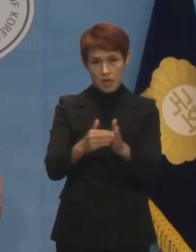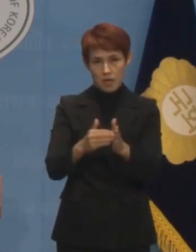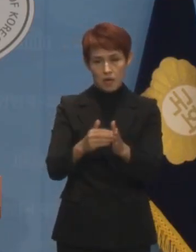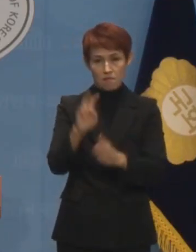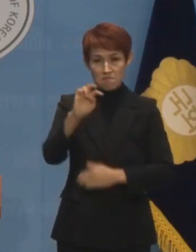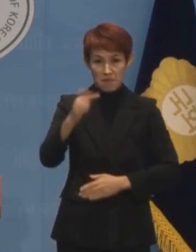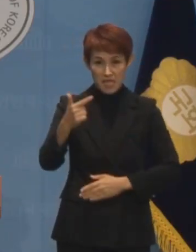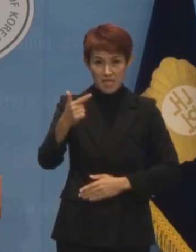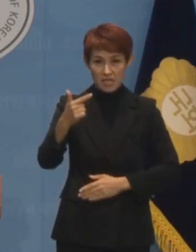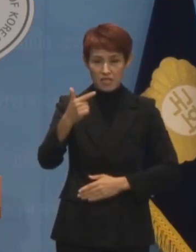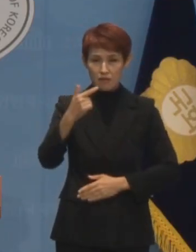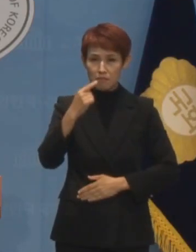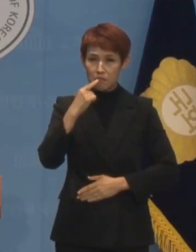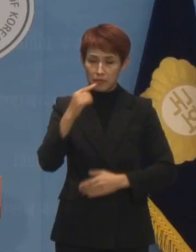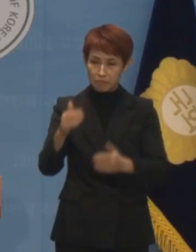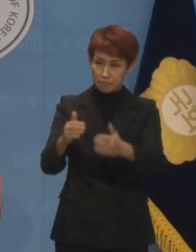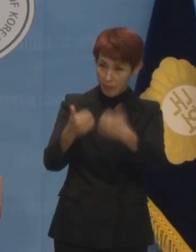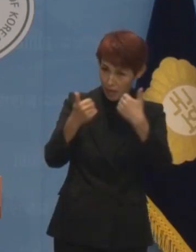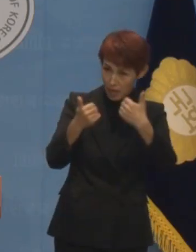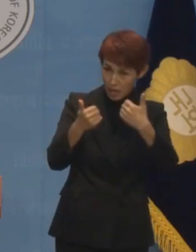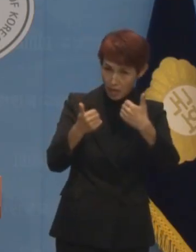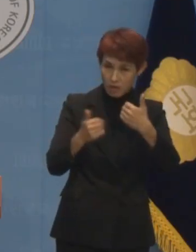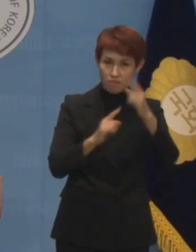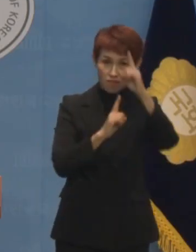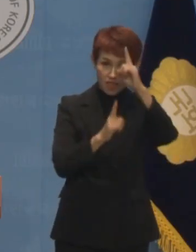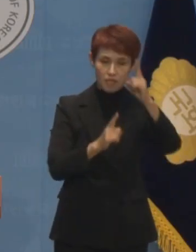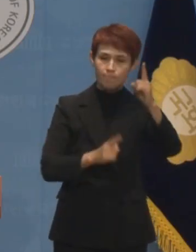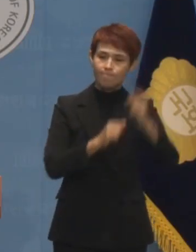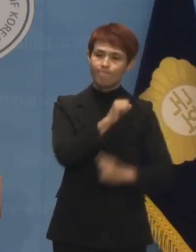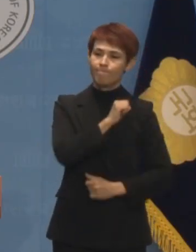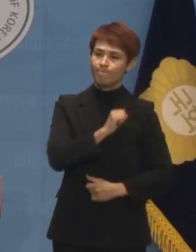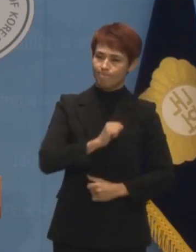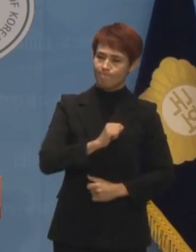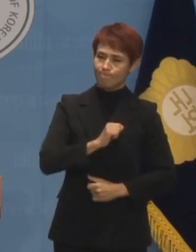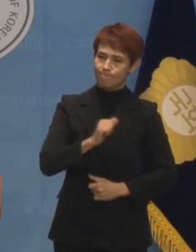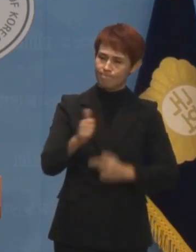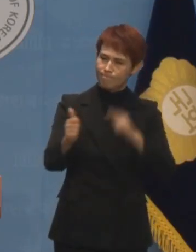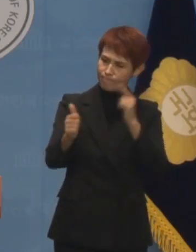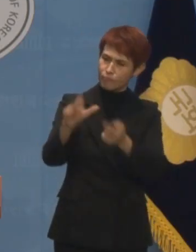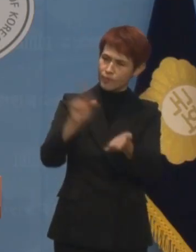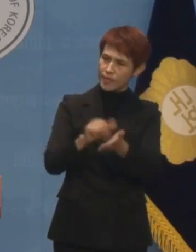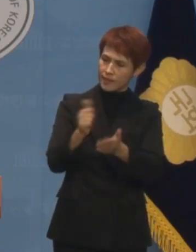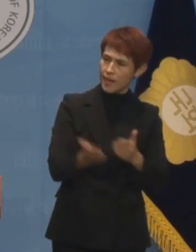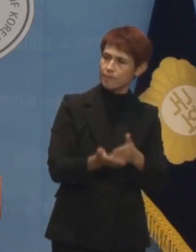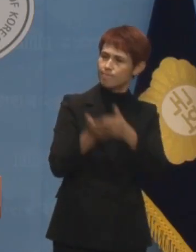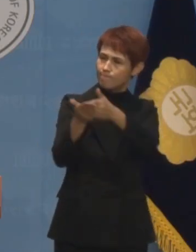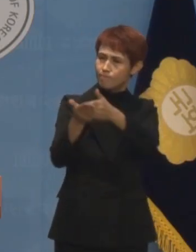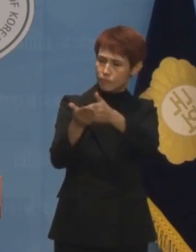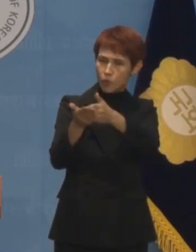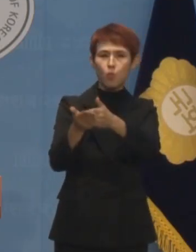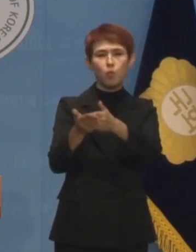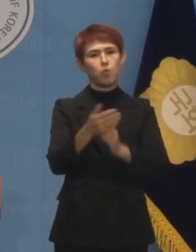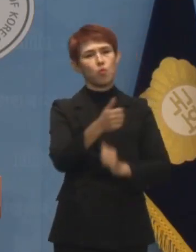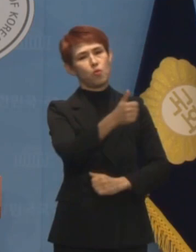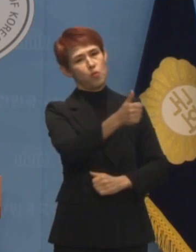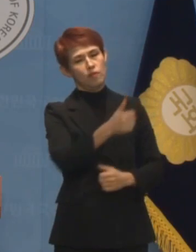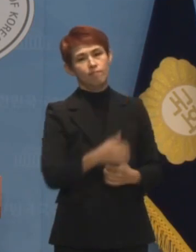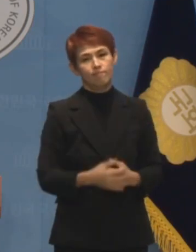거친 장면에도 묵직하게 인내하며 지적하는 노련함을 보여주었습니다.